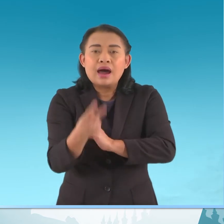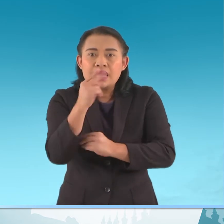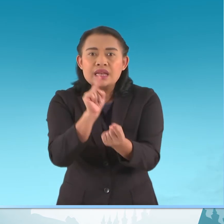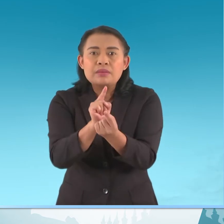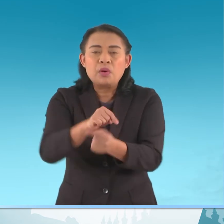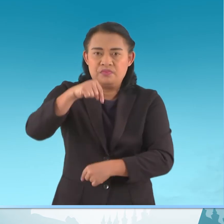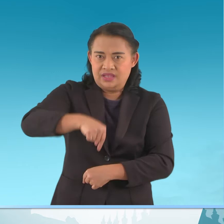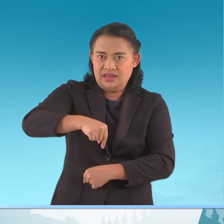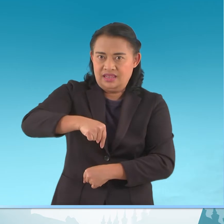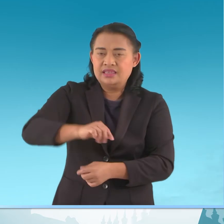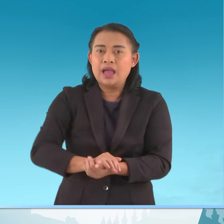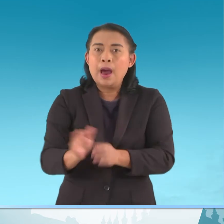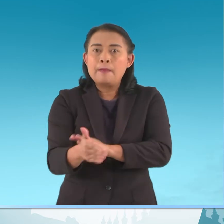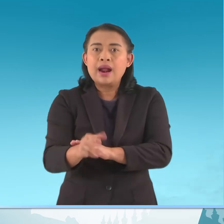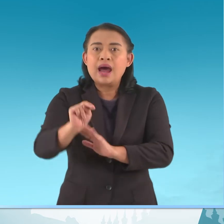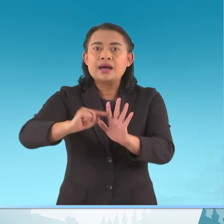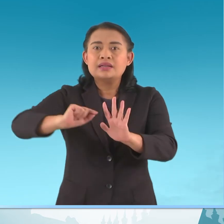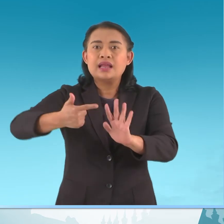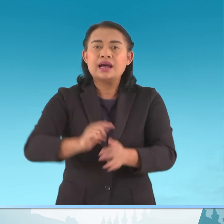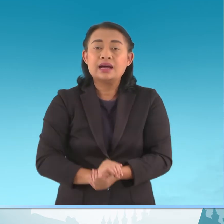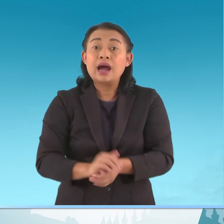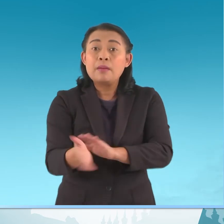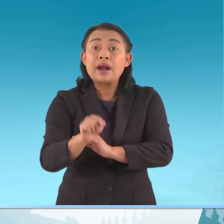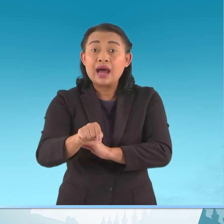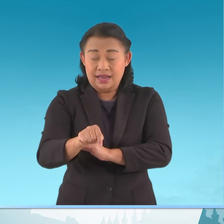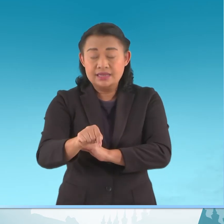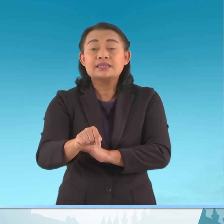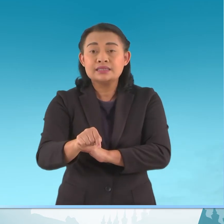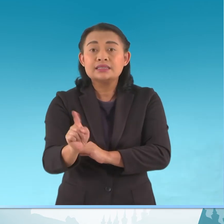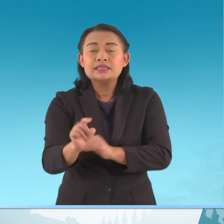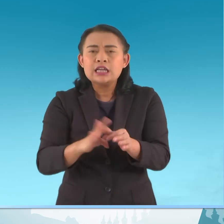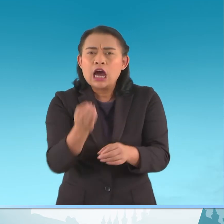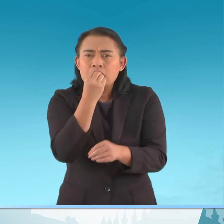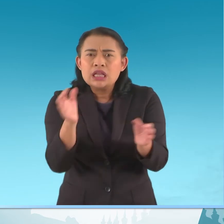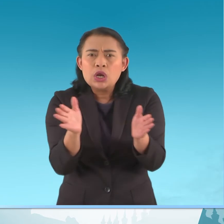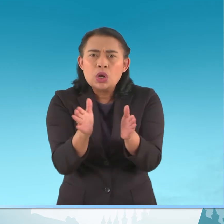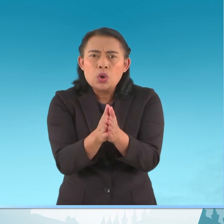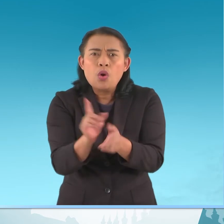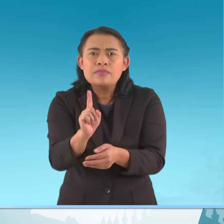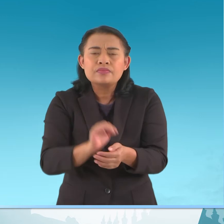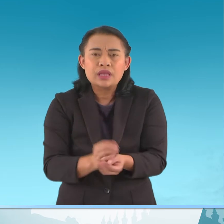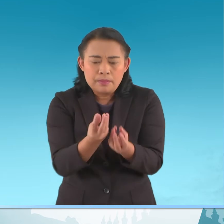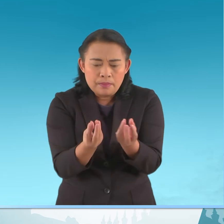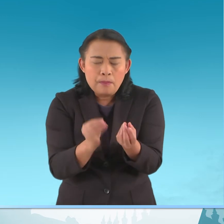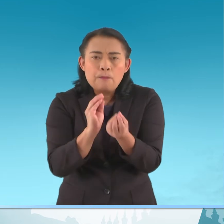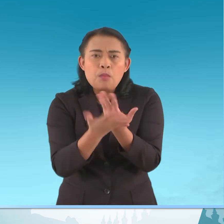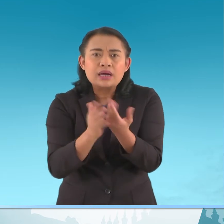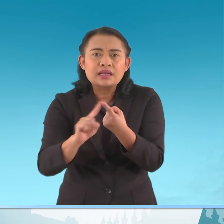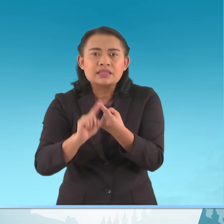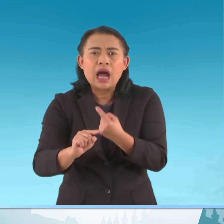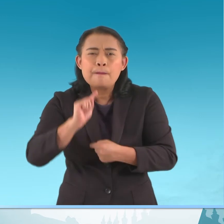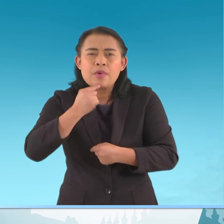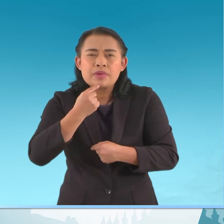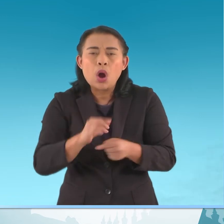ปลาแม่น้ำที่หาได้เฉพาะที่ปากเซแห่งนี้เท่านั้นชื่อหน้าตานางนะครับเป็นปลานางปิ้งนะฮะกินคู่กับส้มผักหรือว่า